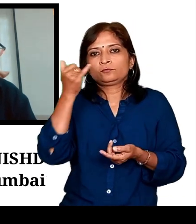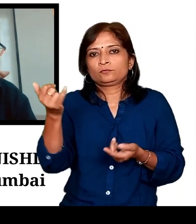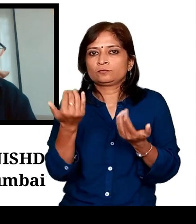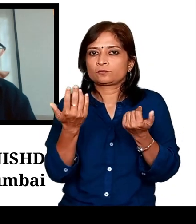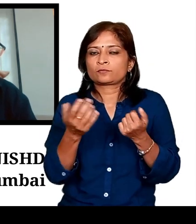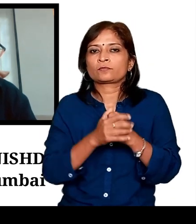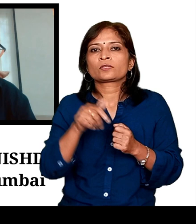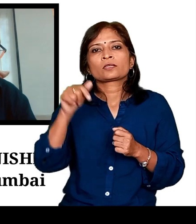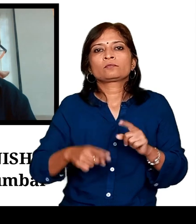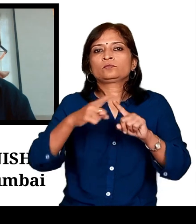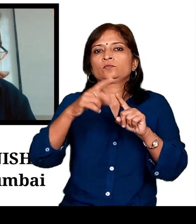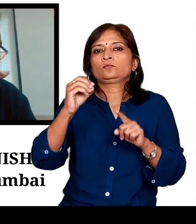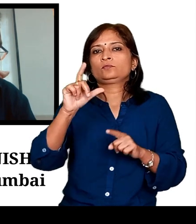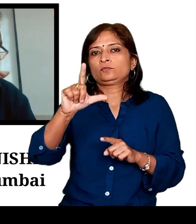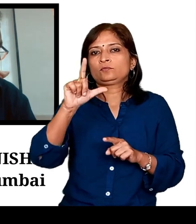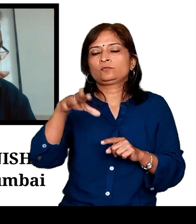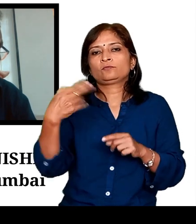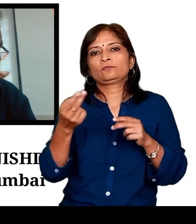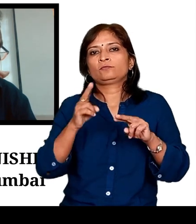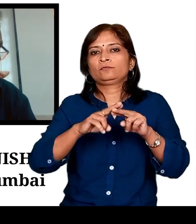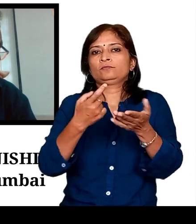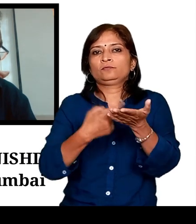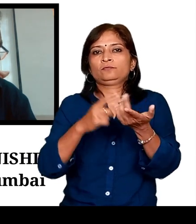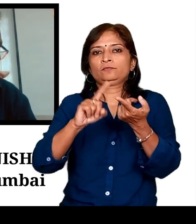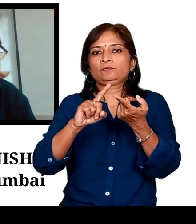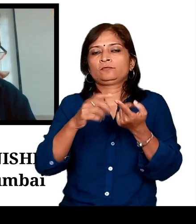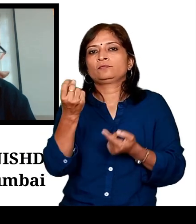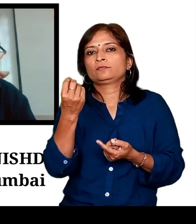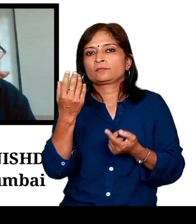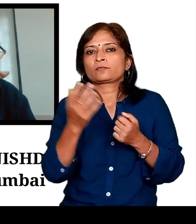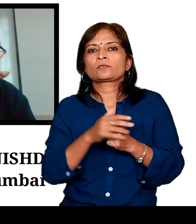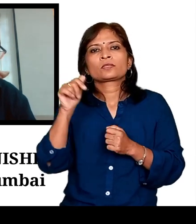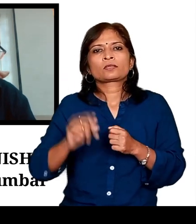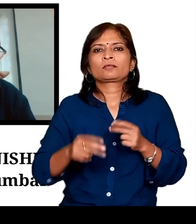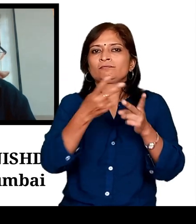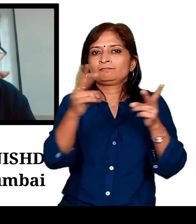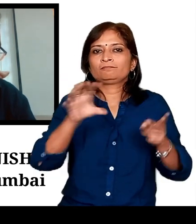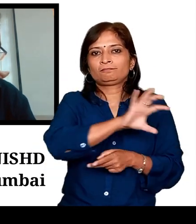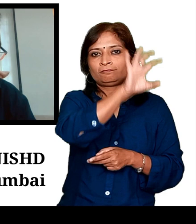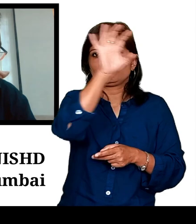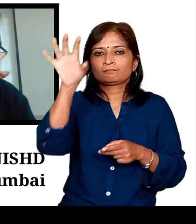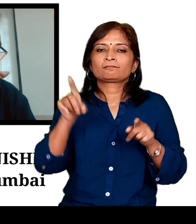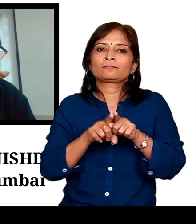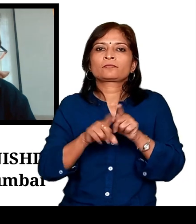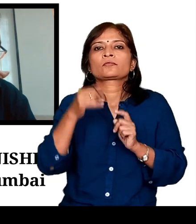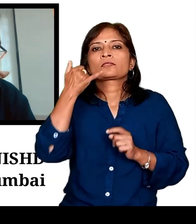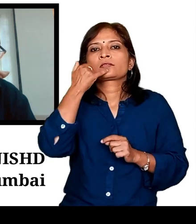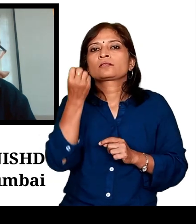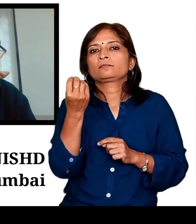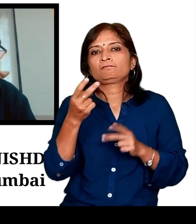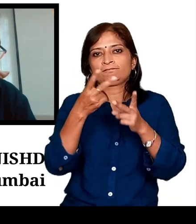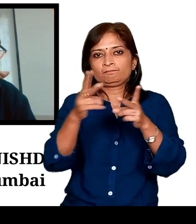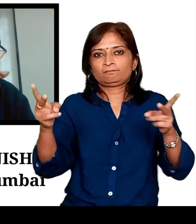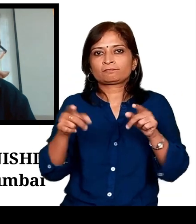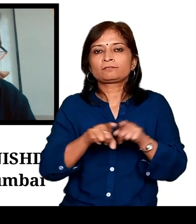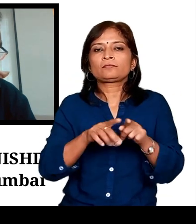ये टोल फ्री नंबर होता है और ये अलग अलग रीजन में अलग अलग नंबर होते हैं कि जैसे कि